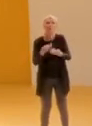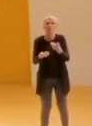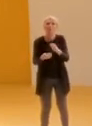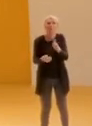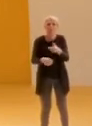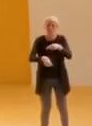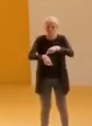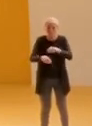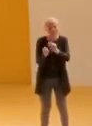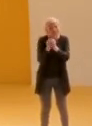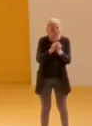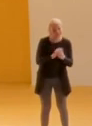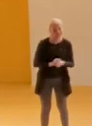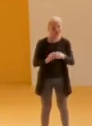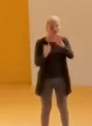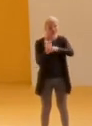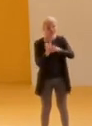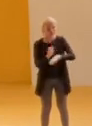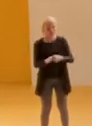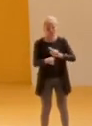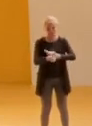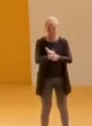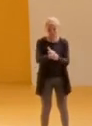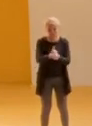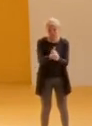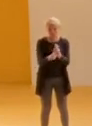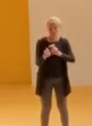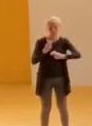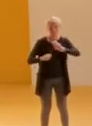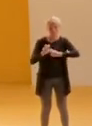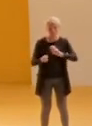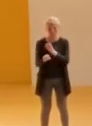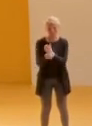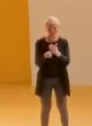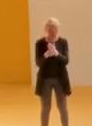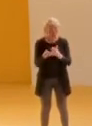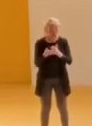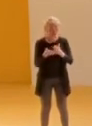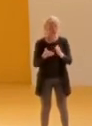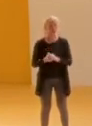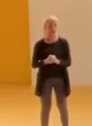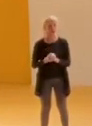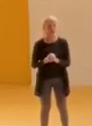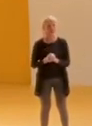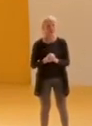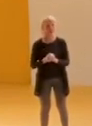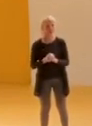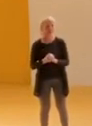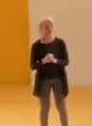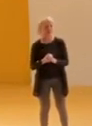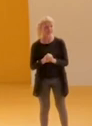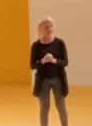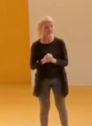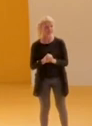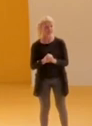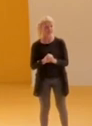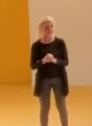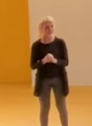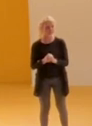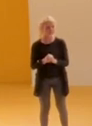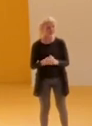uproszczenie wychwytu czyli tego Co przekształca energię nakręcania w uwalnianie wskazówek